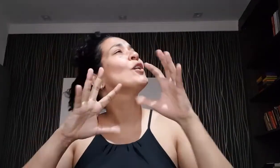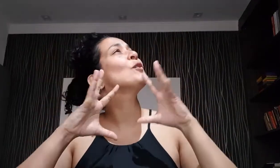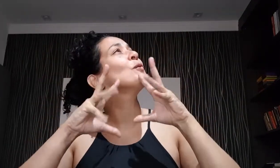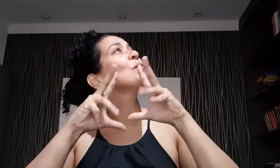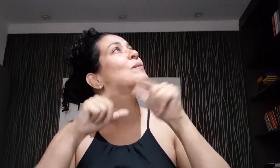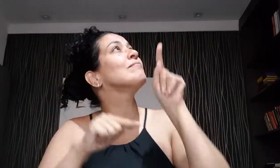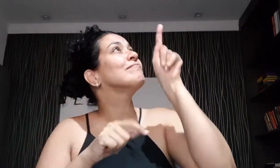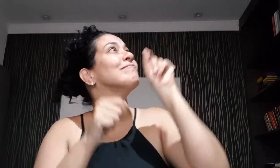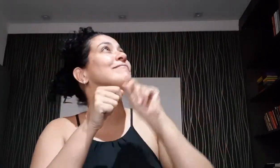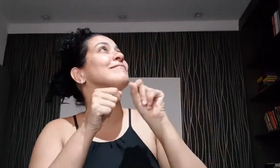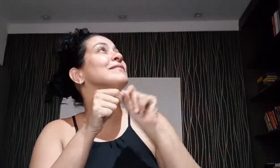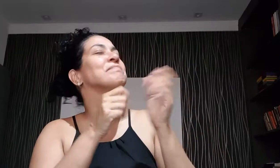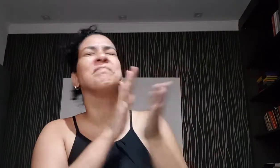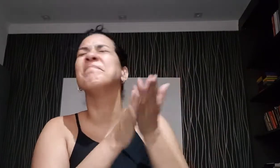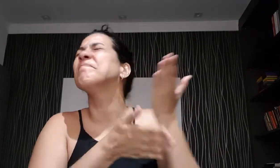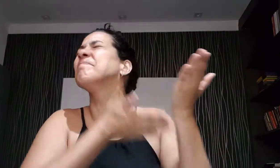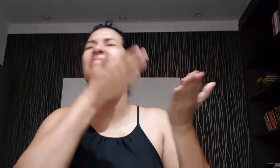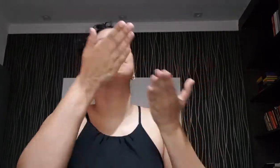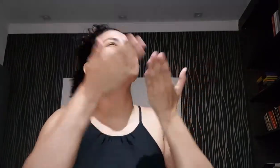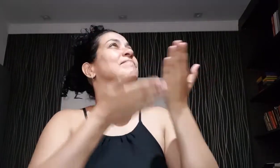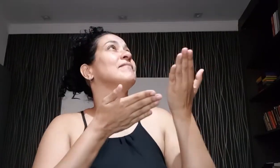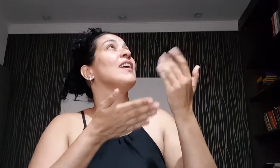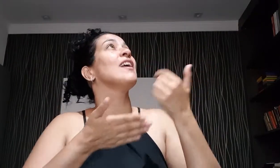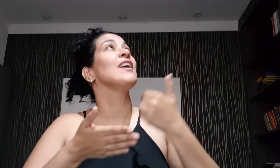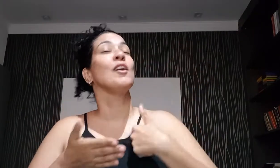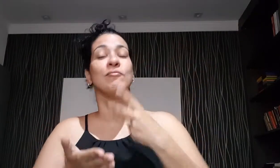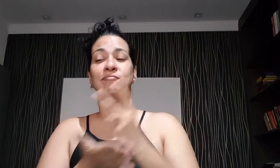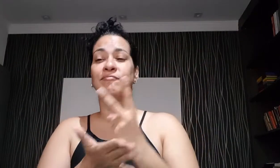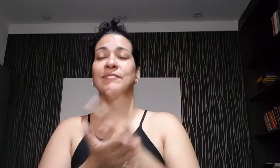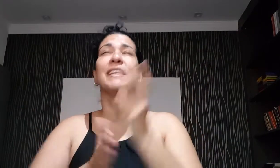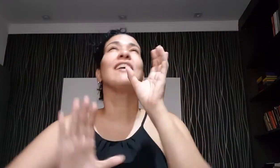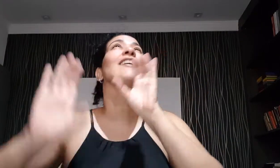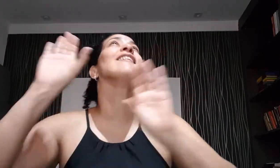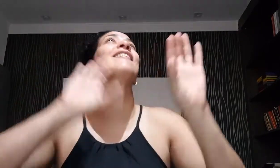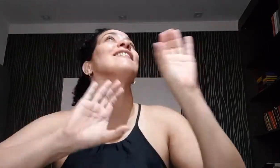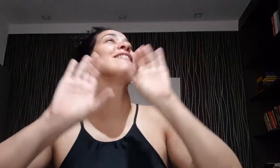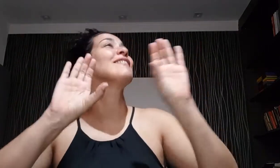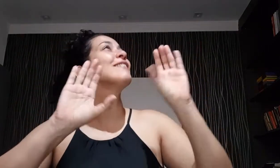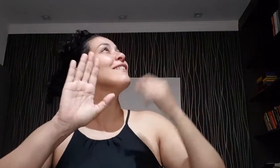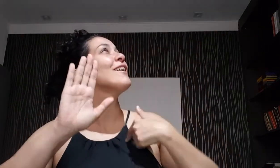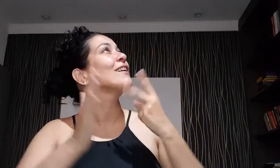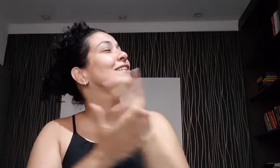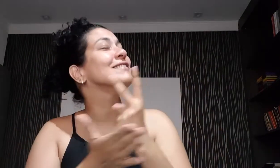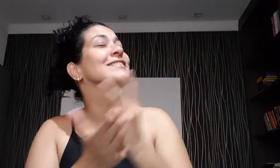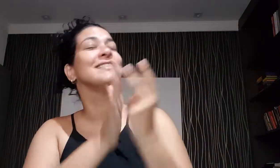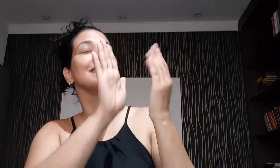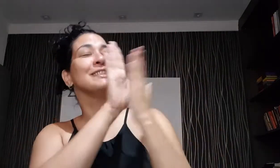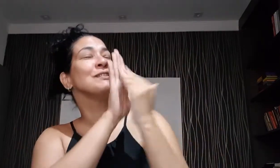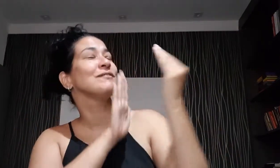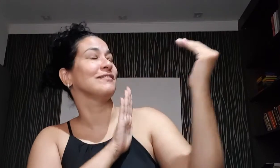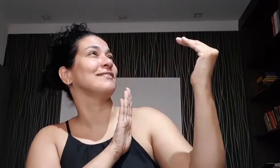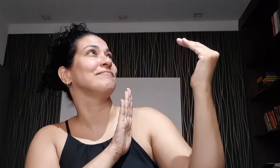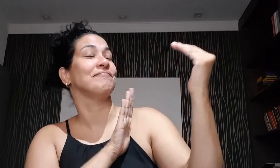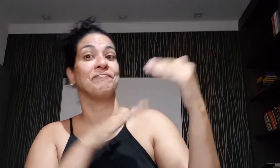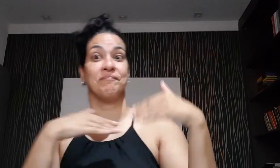celebrarei, cantarei louvores ao teu nome, ó Altíssimo. Esse é um salmo de Davi. Davi começa